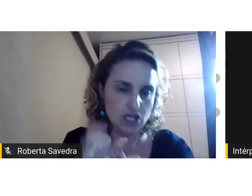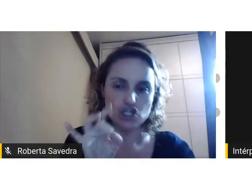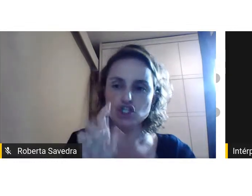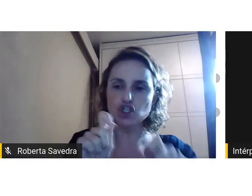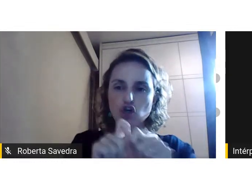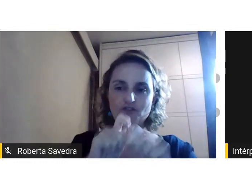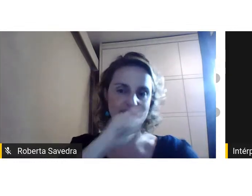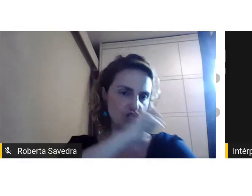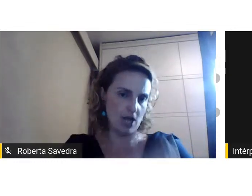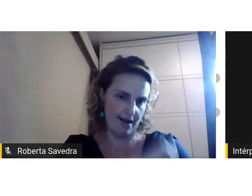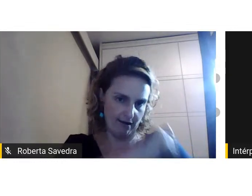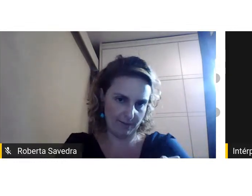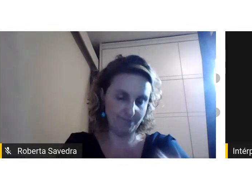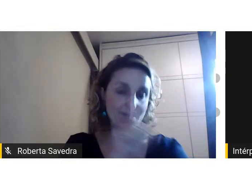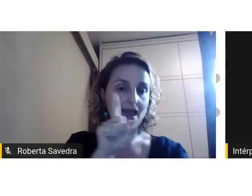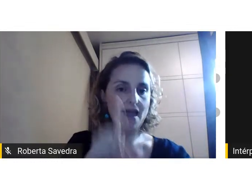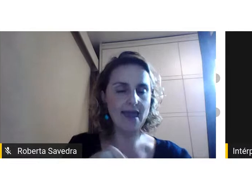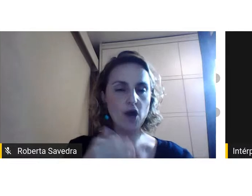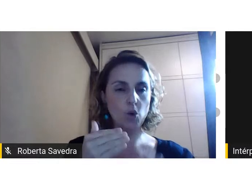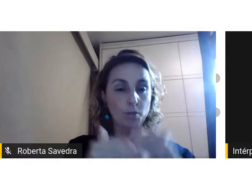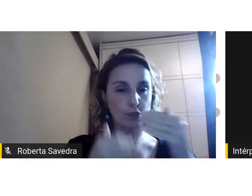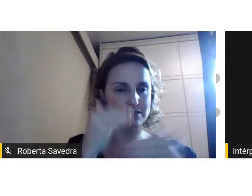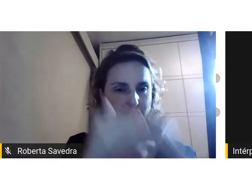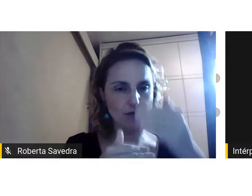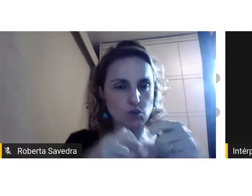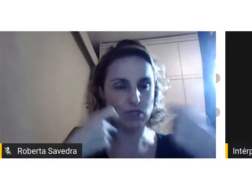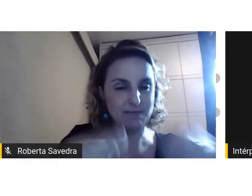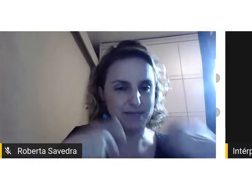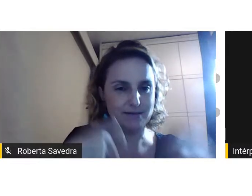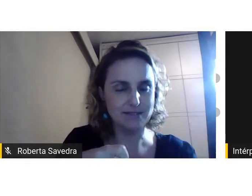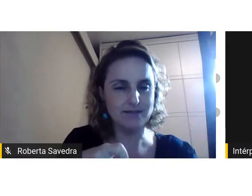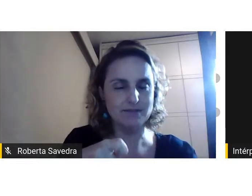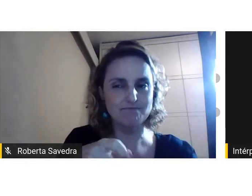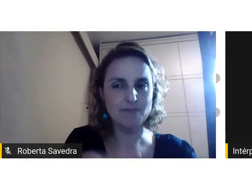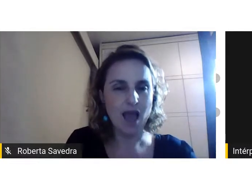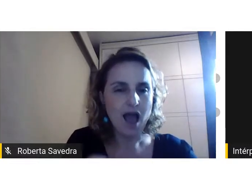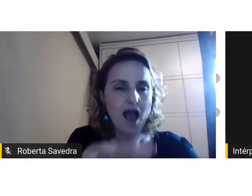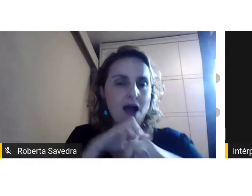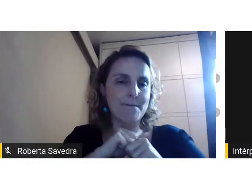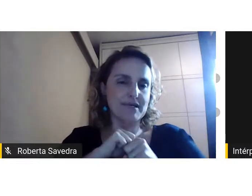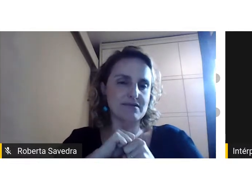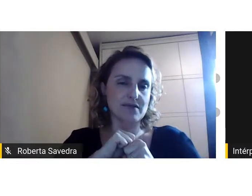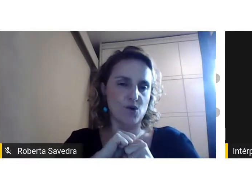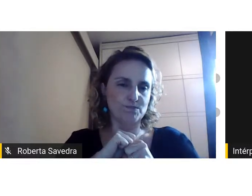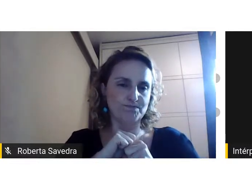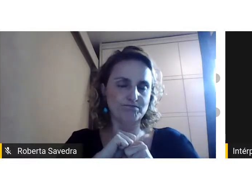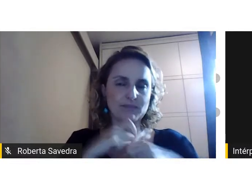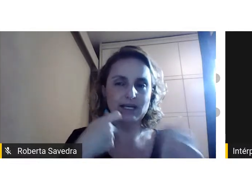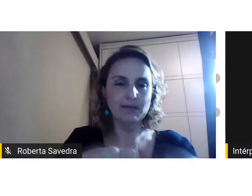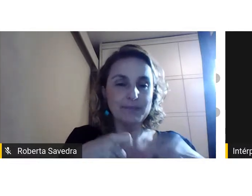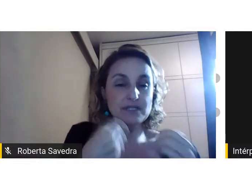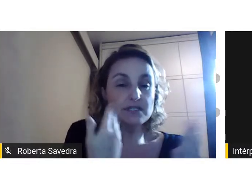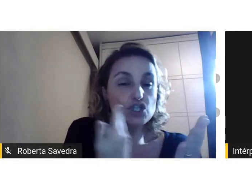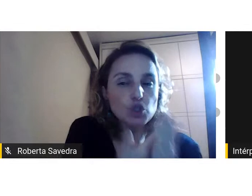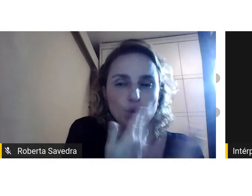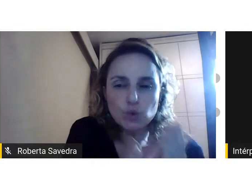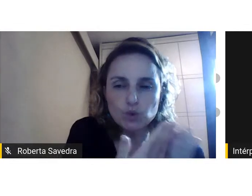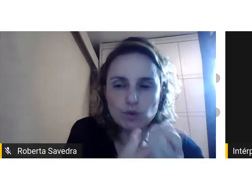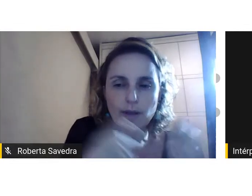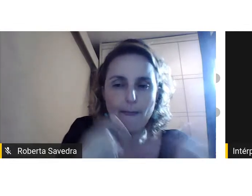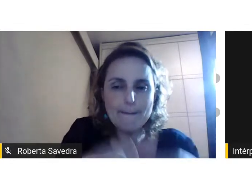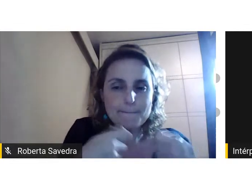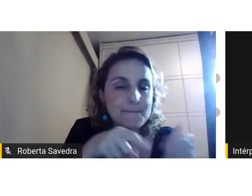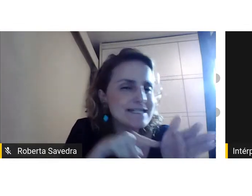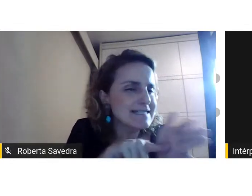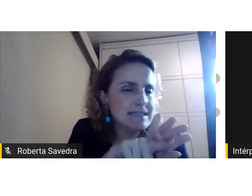processo não era tão simples assim não era apenas adaptar nós precisávamos entender o